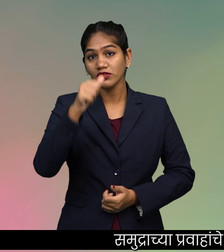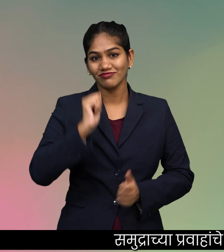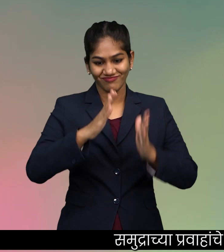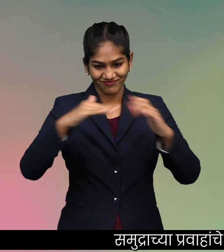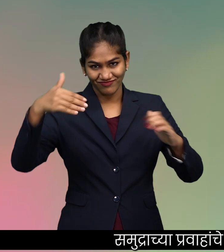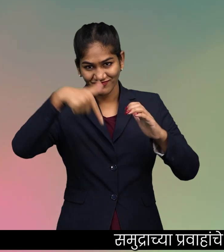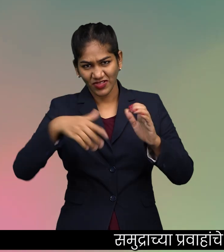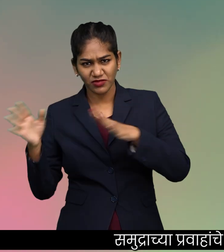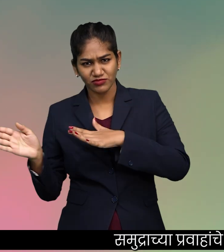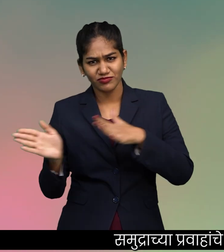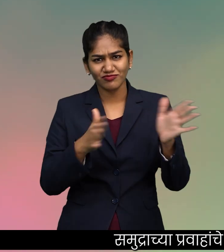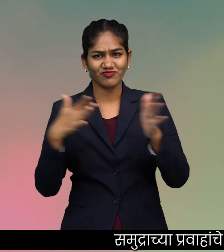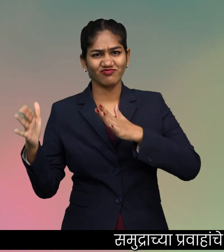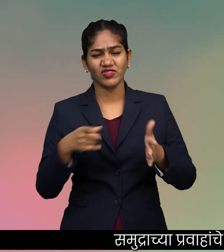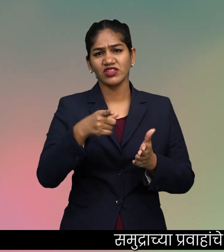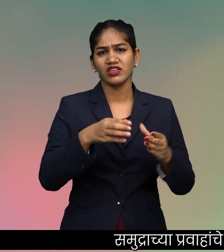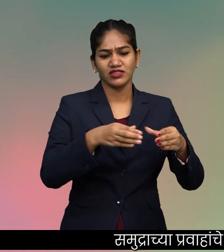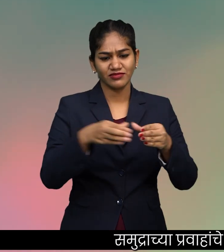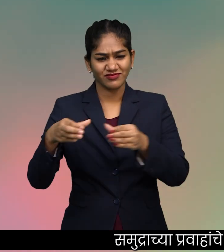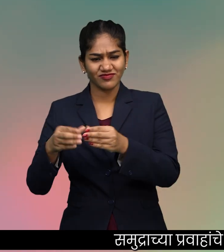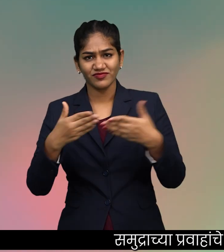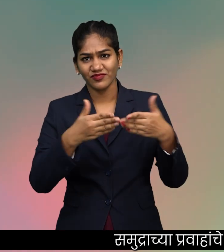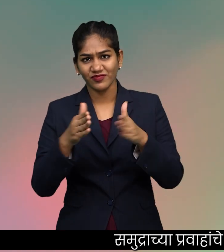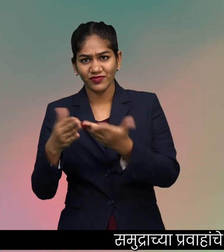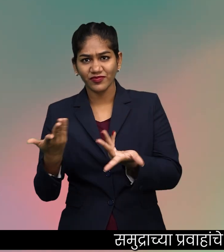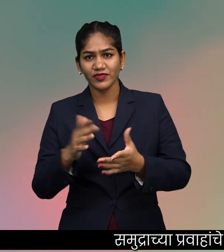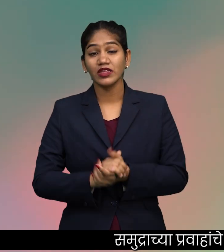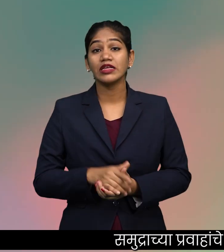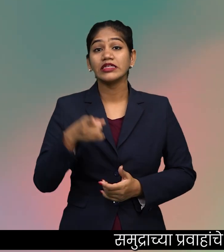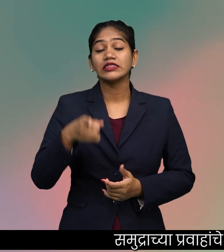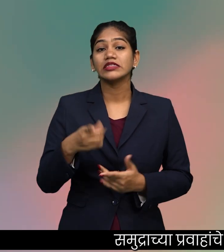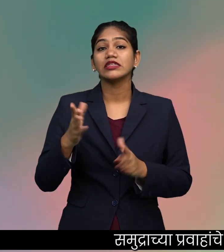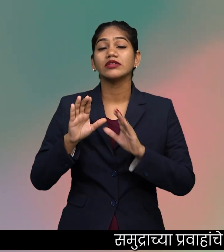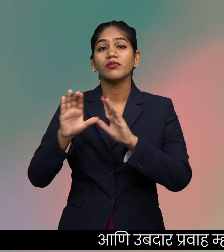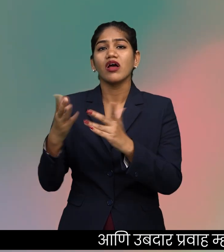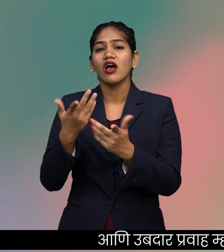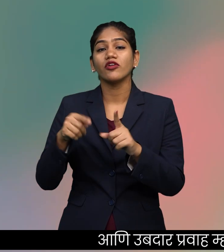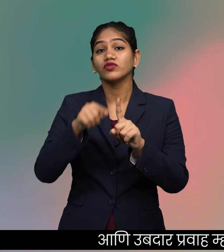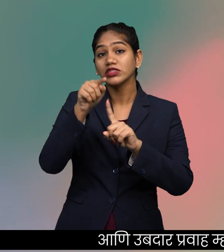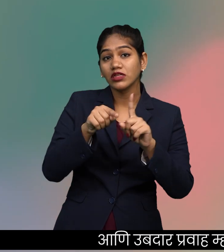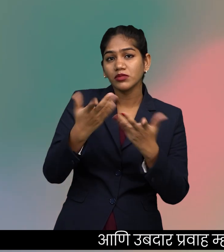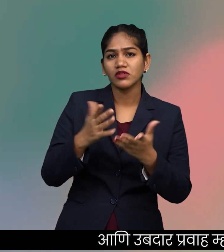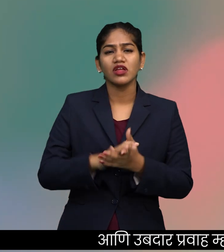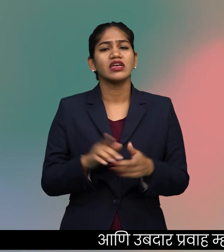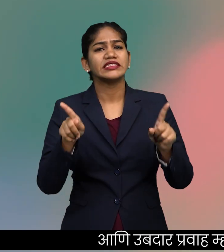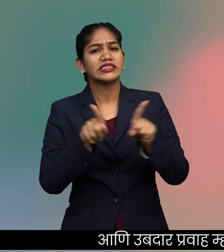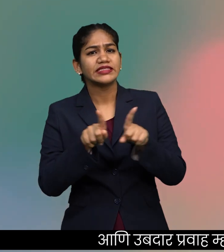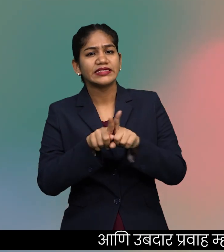समुद्राच्या प्रवाहांचे तापमानाच्या आधारे थंड प्रवाह आणि उबदार प्रवाह म्हणून